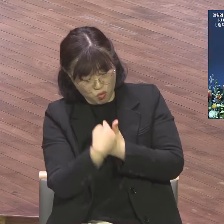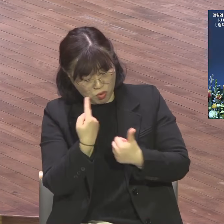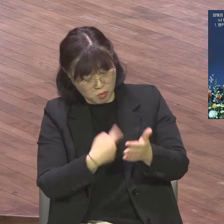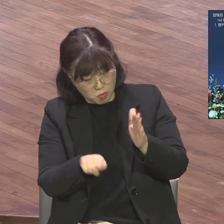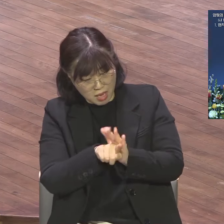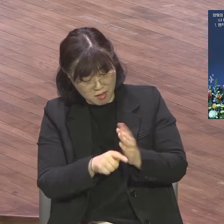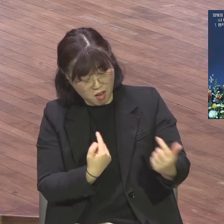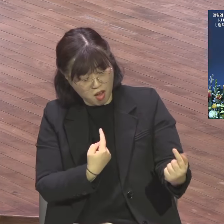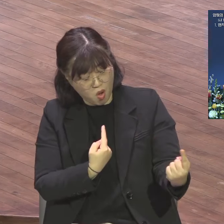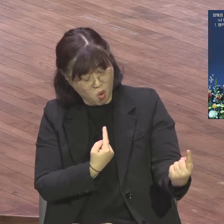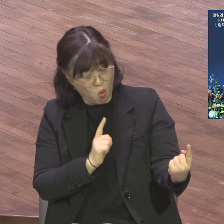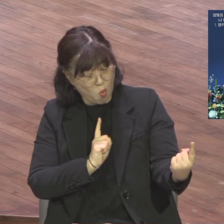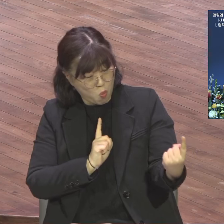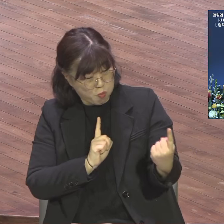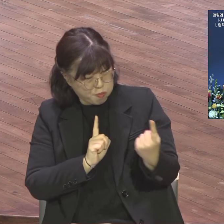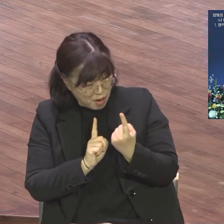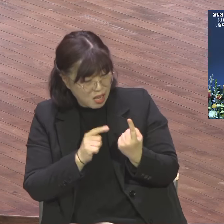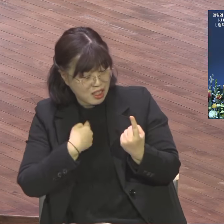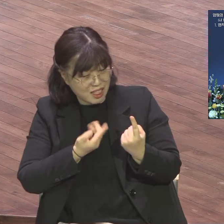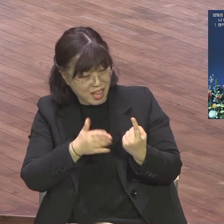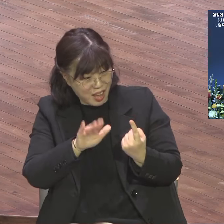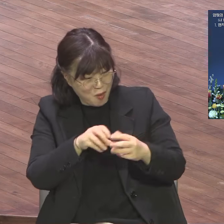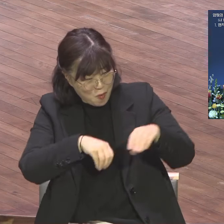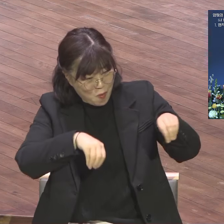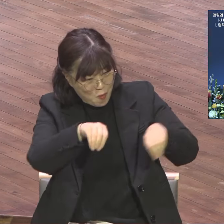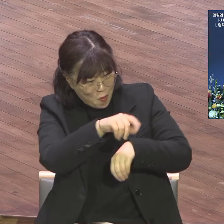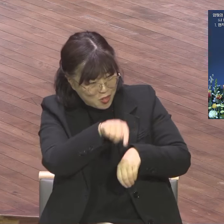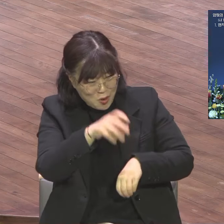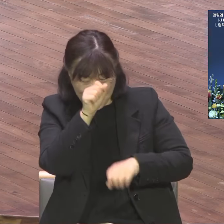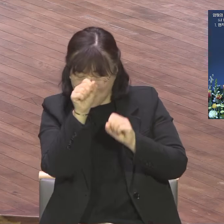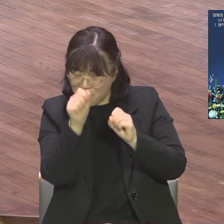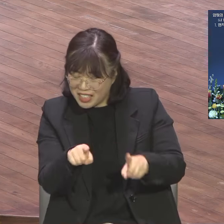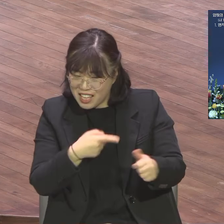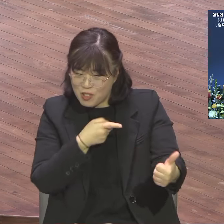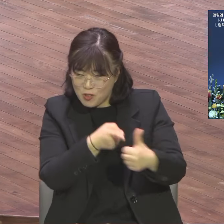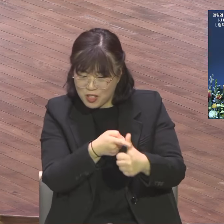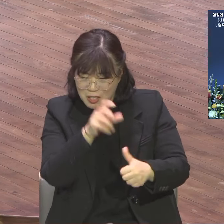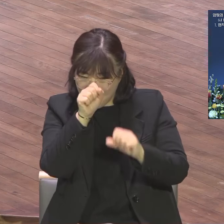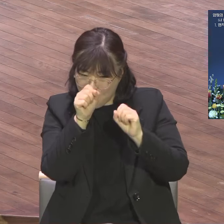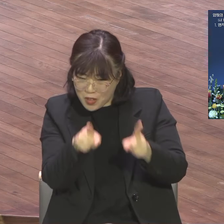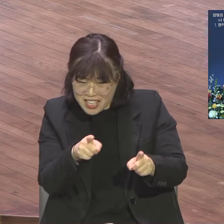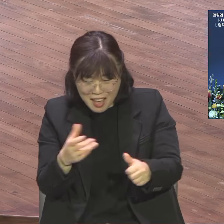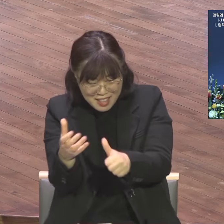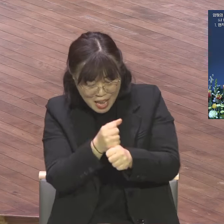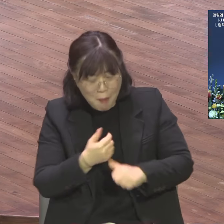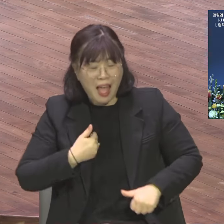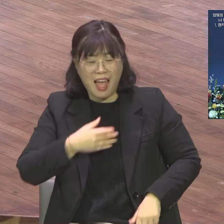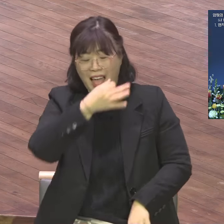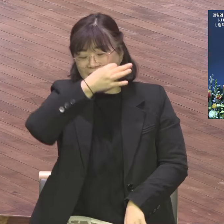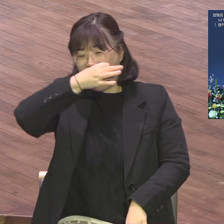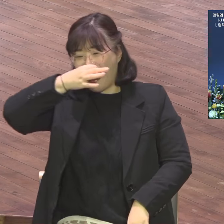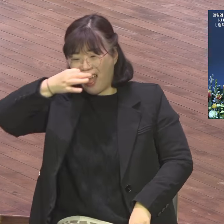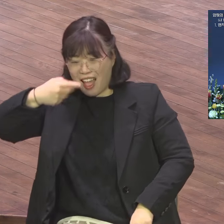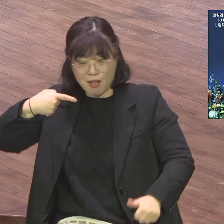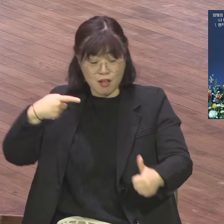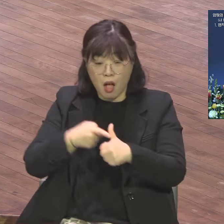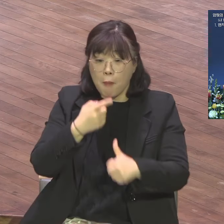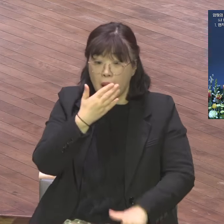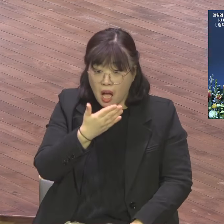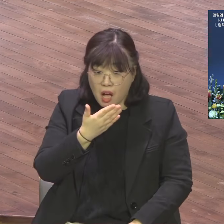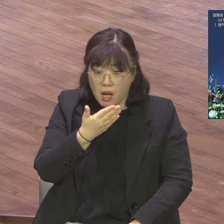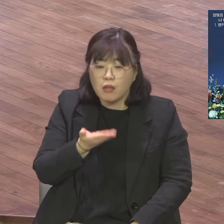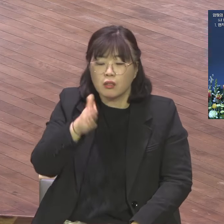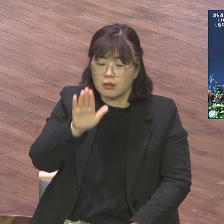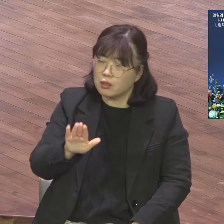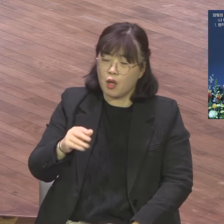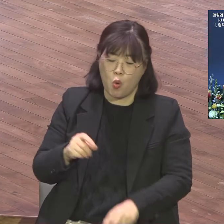하나님이 세운 왕을 아무리 저렇게 날 죽이려고 악하게 따르지만 하나님이 왕을 세웠는데 내가